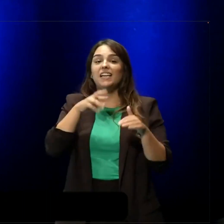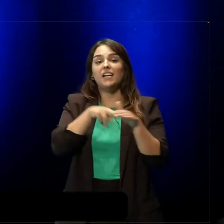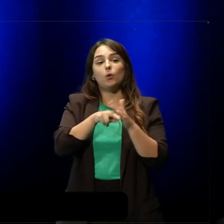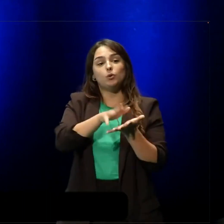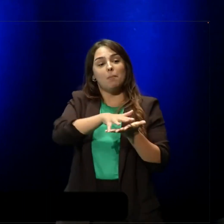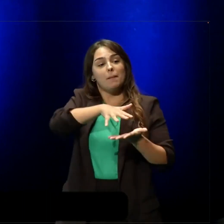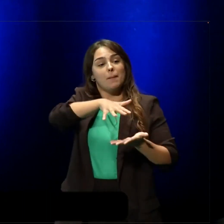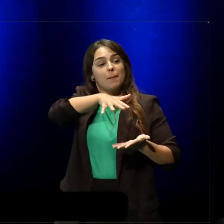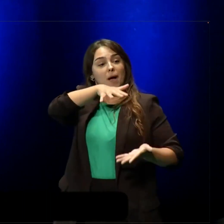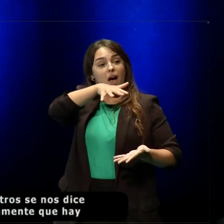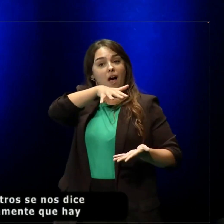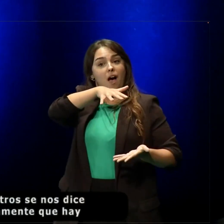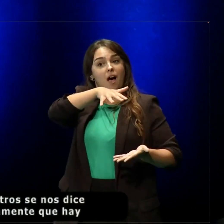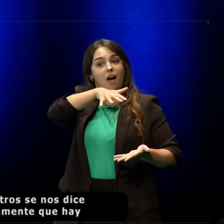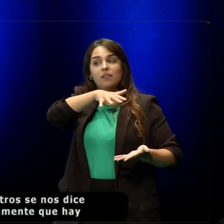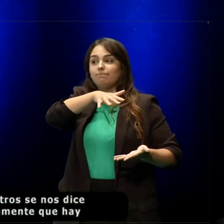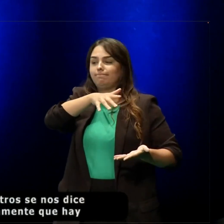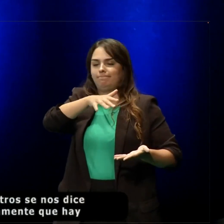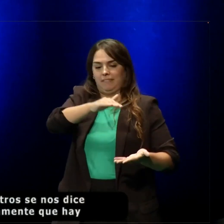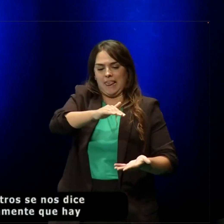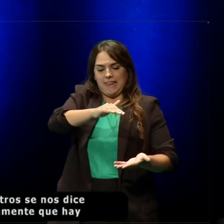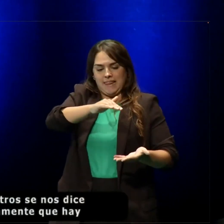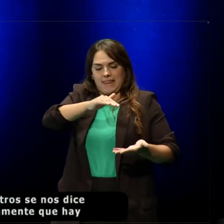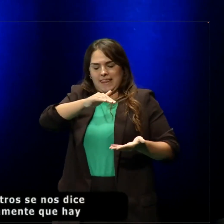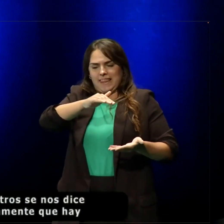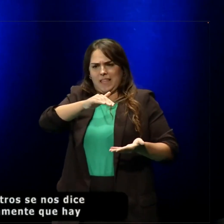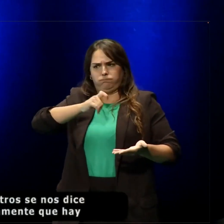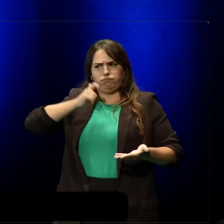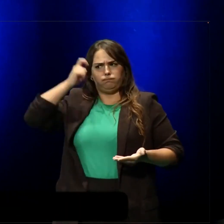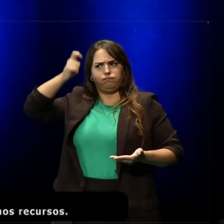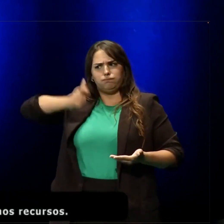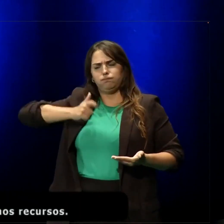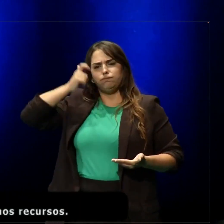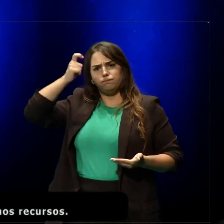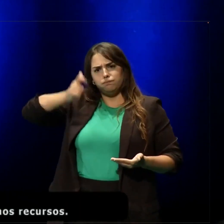recursos, tardamos un poquito más en